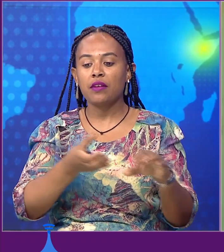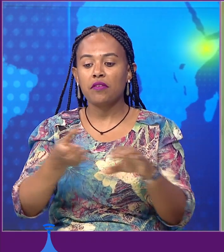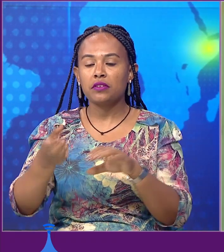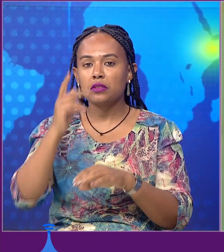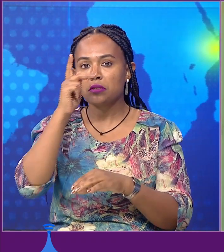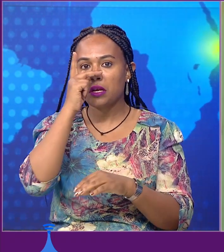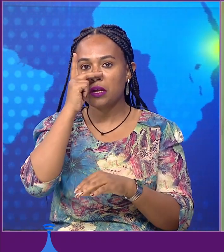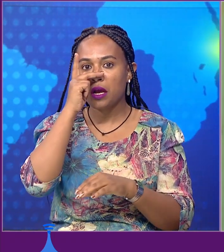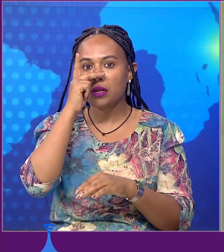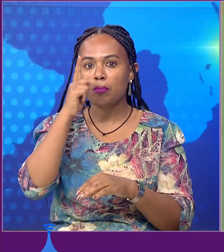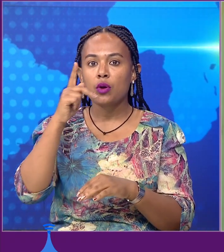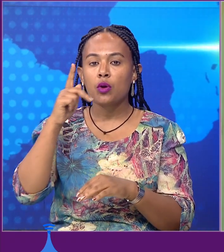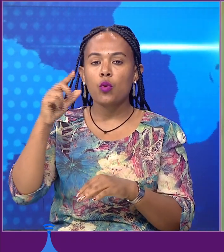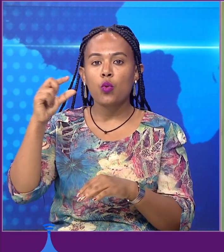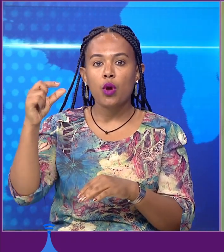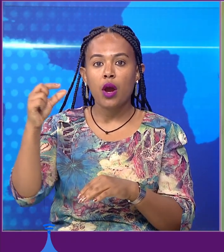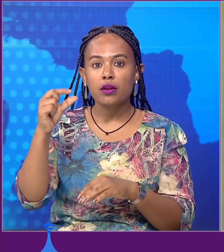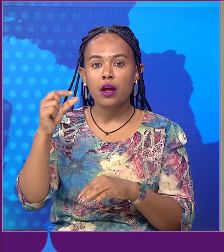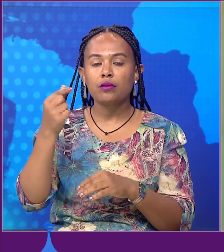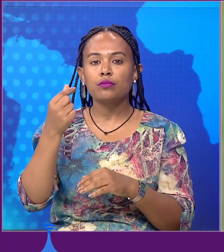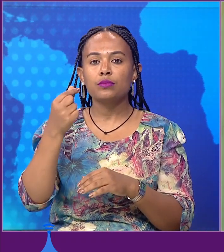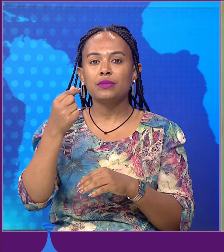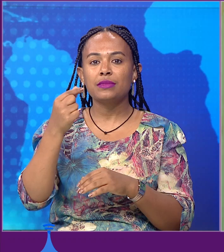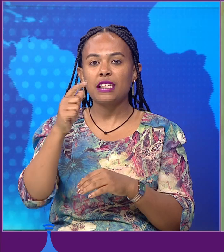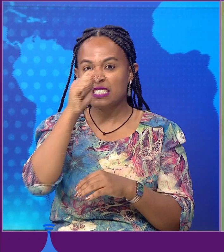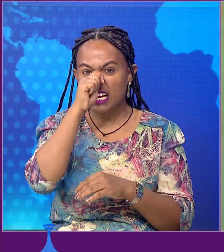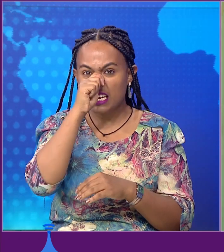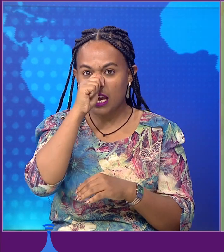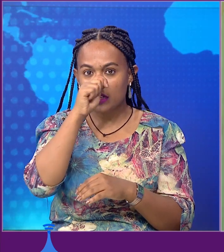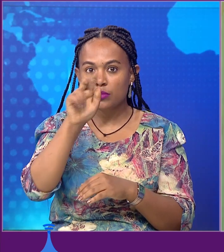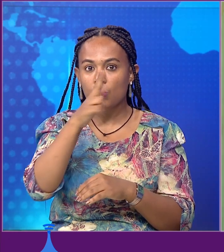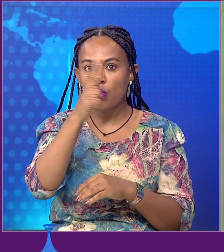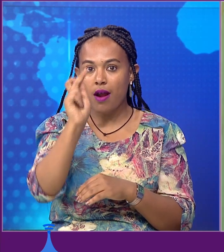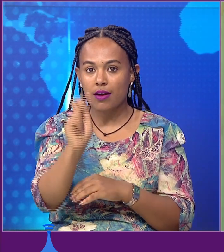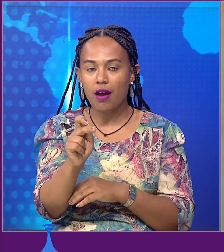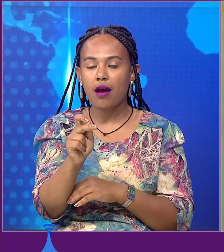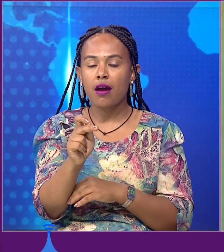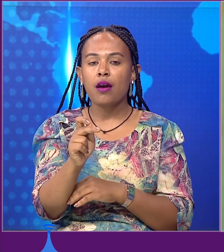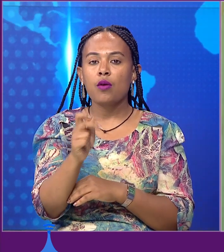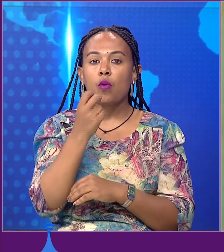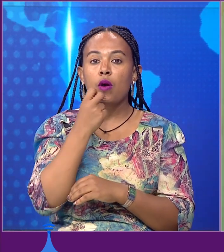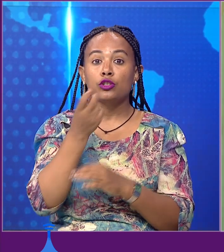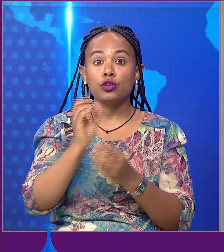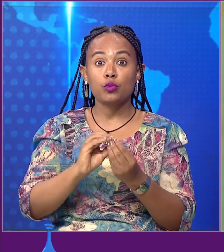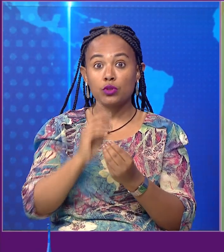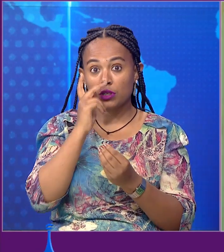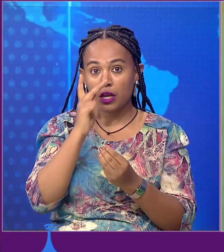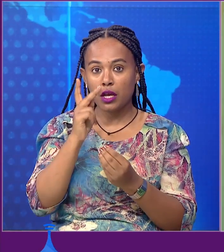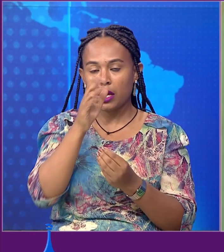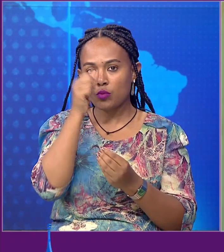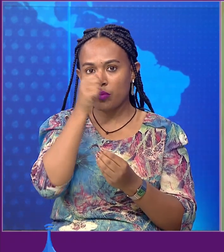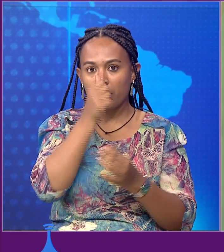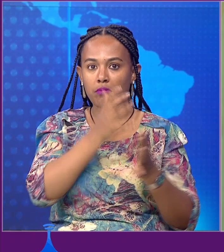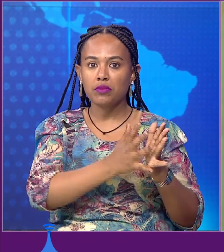ኬንያንም፣ ዩጋንዳንም፣ ቡሩንዲንም፣ ታንዛኒያንም ሩዋንዳንም ጨምሮ ስንመለከት ከኢትዮጵያ ጎን የተሰለፉ